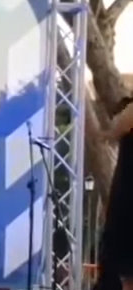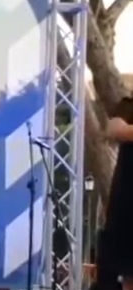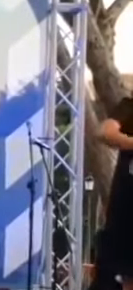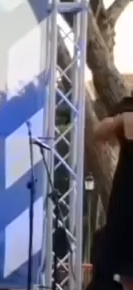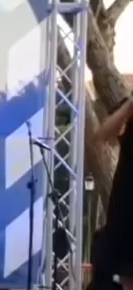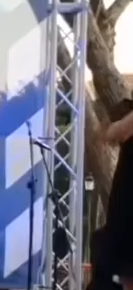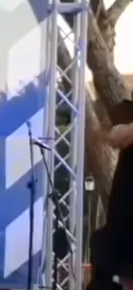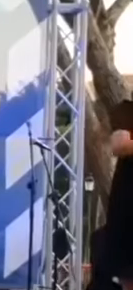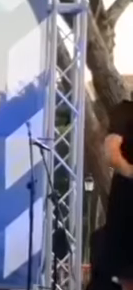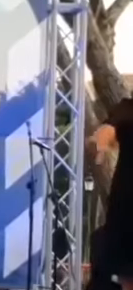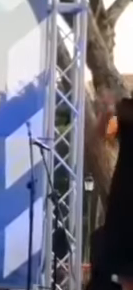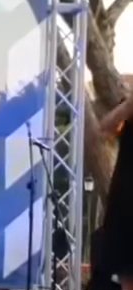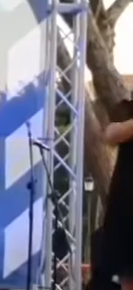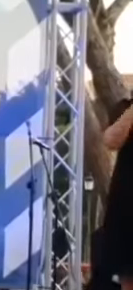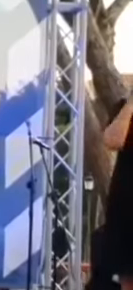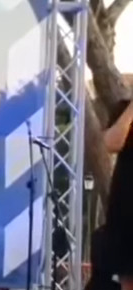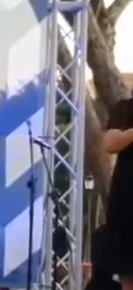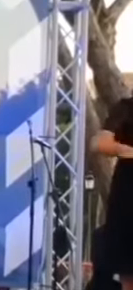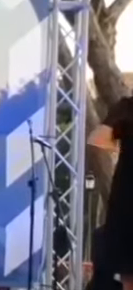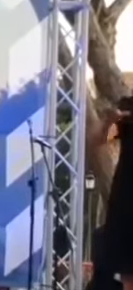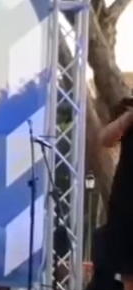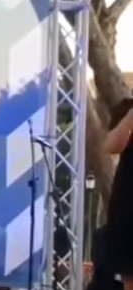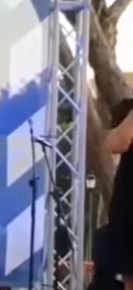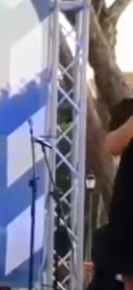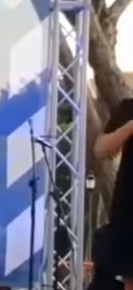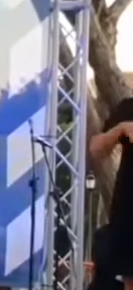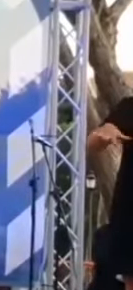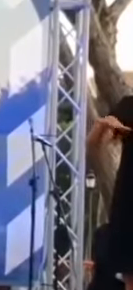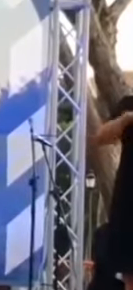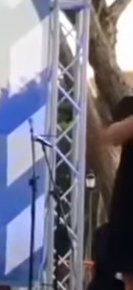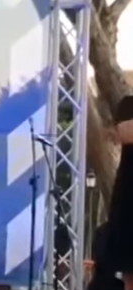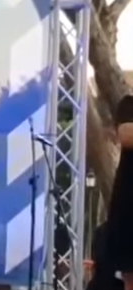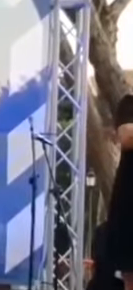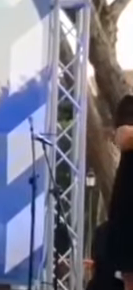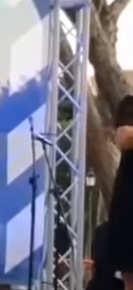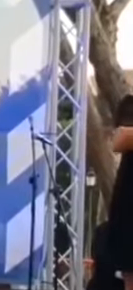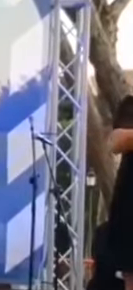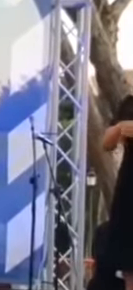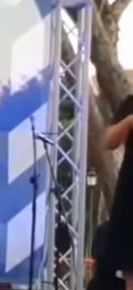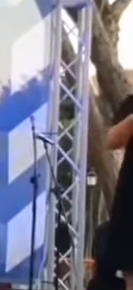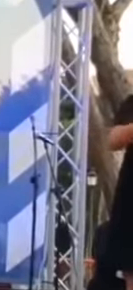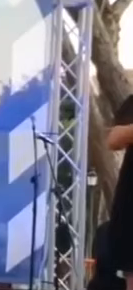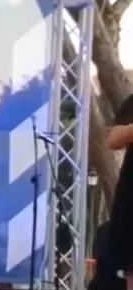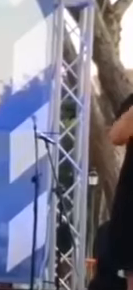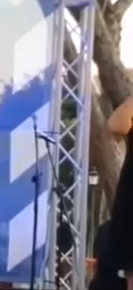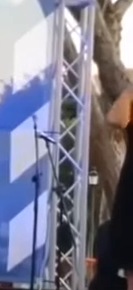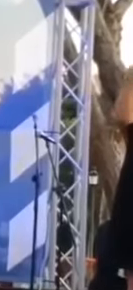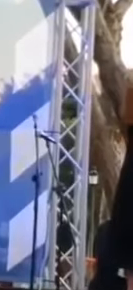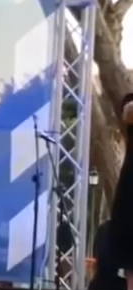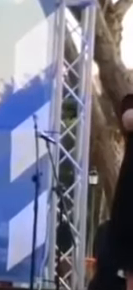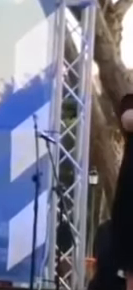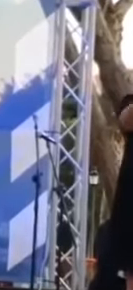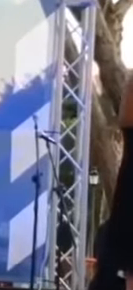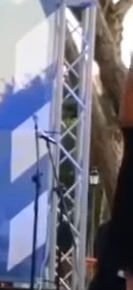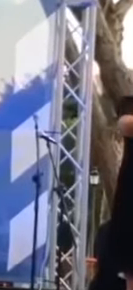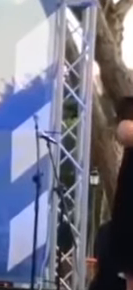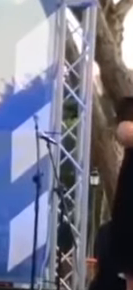per le elezioni regionali, non vi riguardano, non ci riguardano direttamente come romani, ci riguardano quelle che arrivano appena